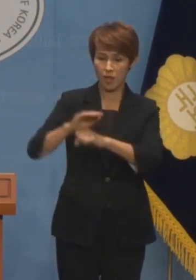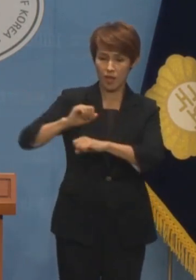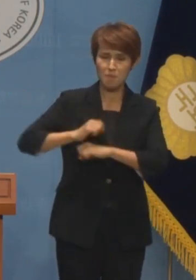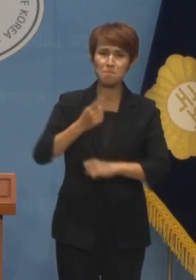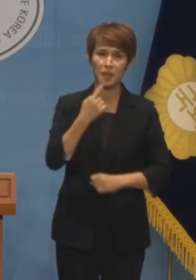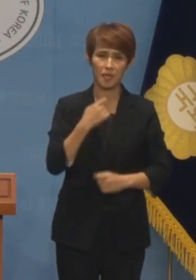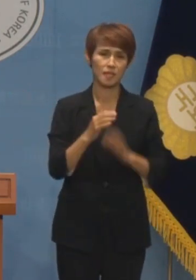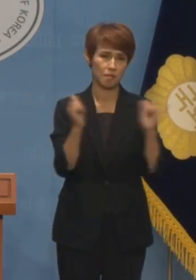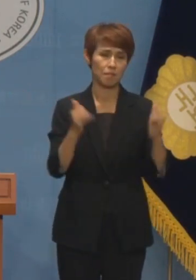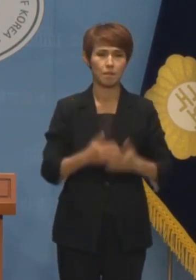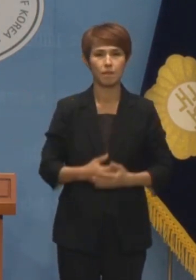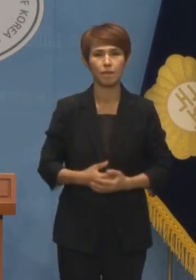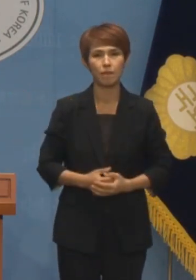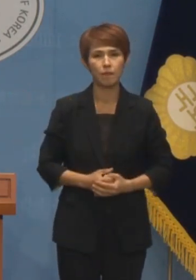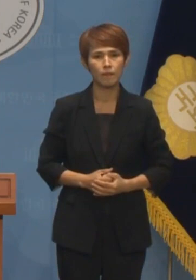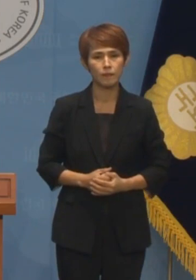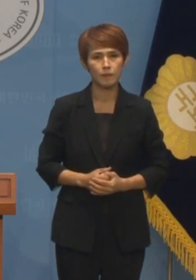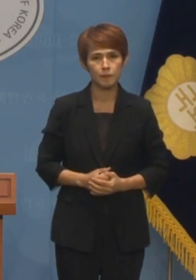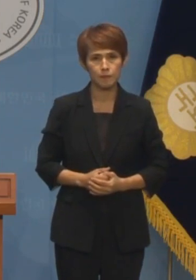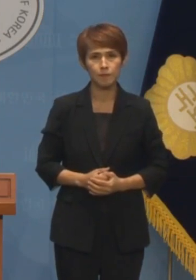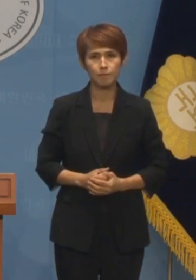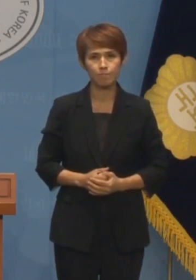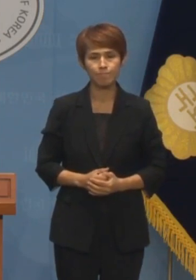출신입니다. 여기 사업가.